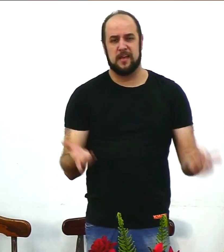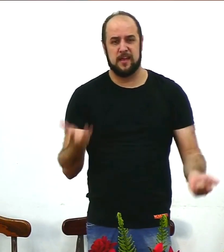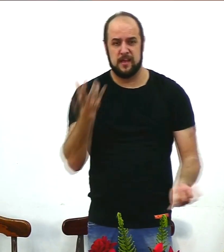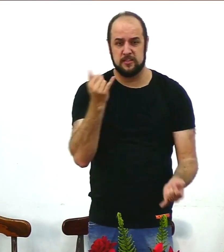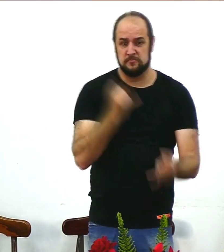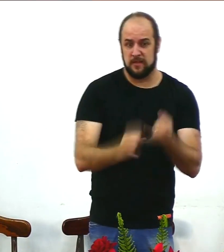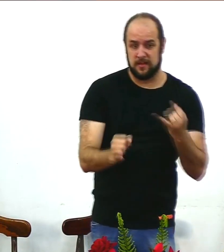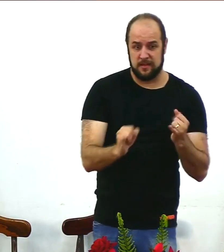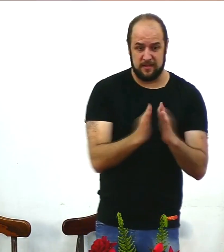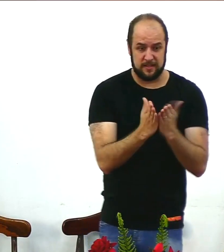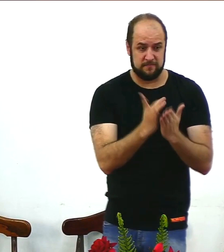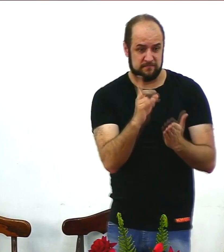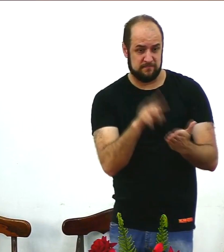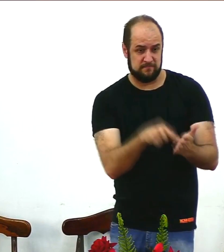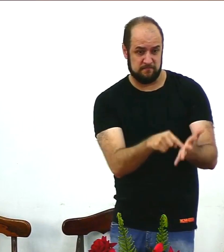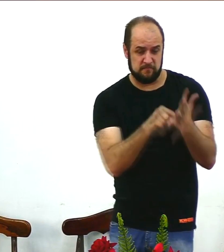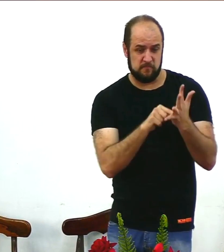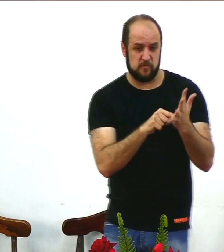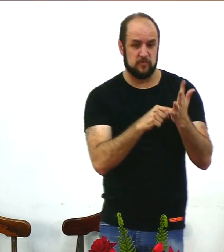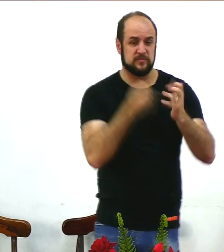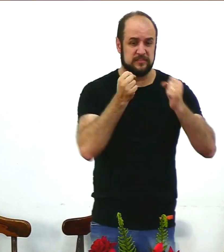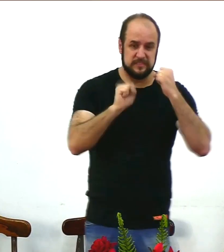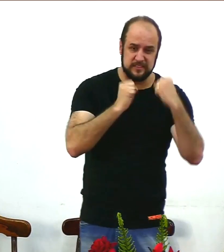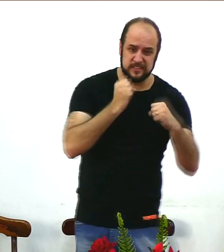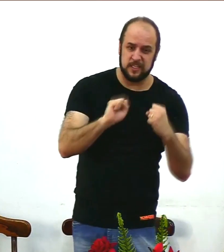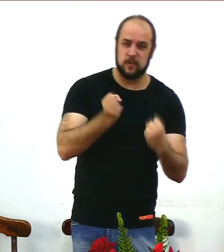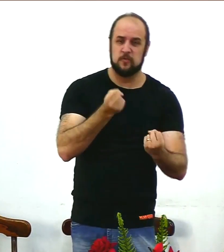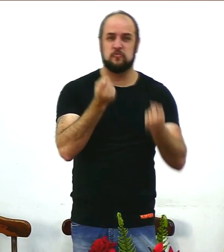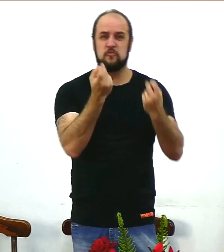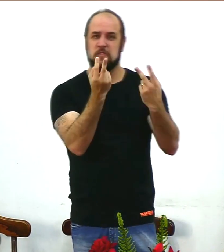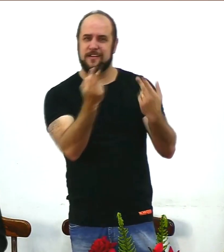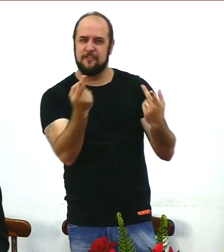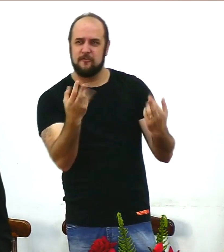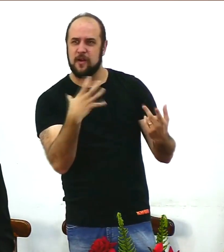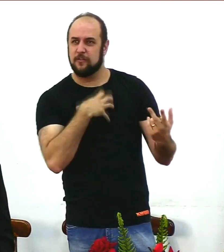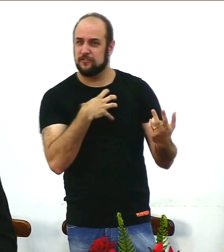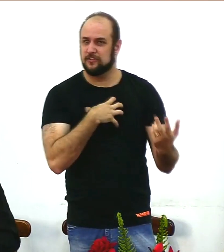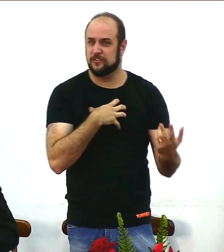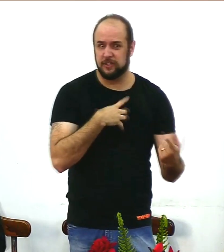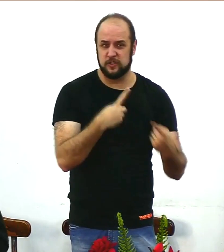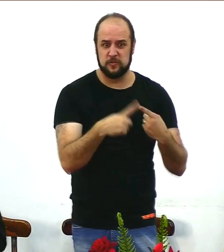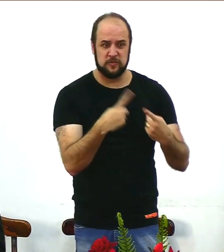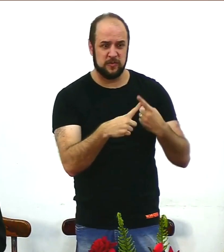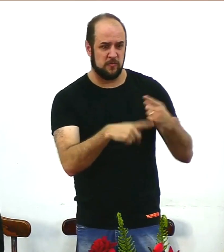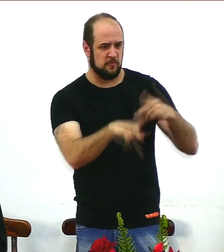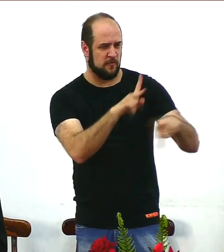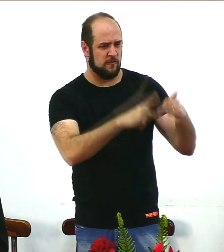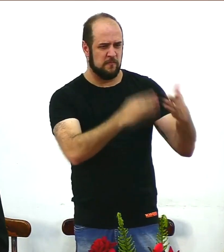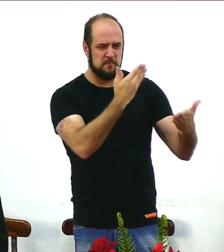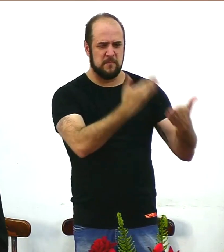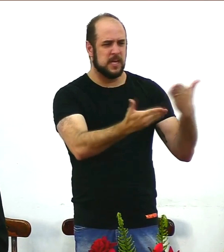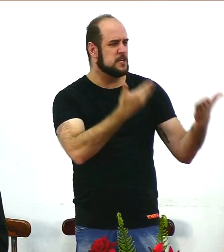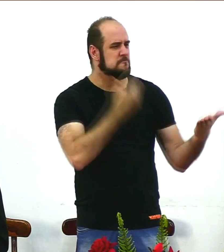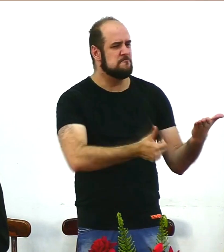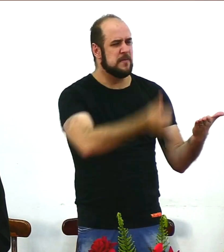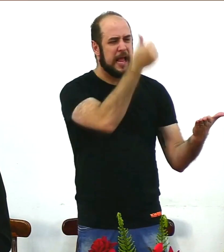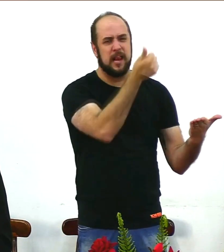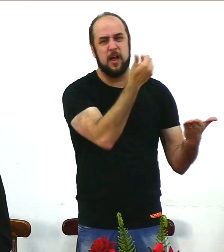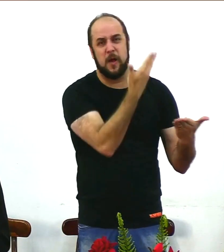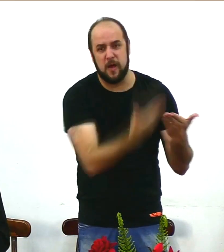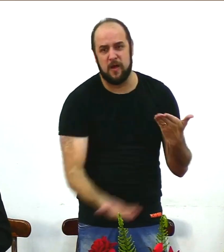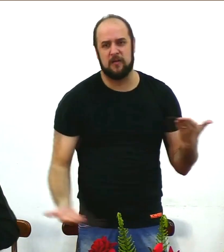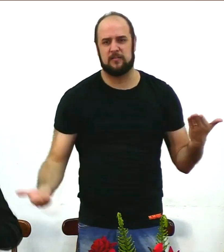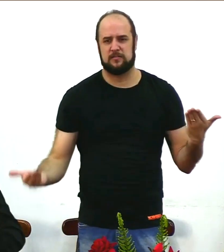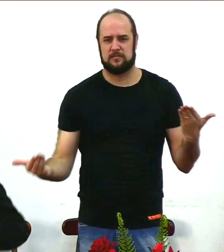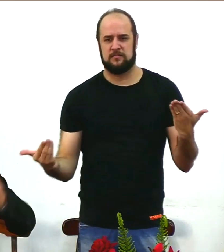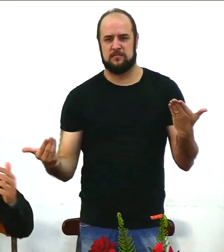ao Senhor, o testemunho público que se dá todas as vezes que se sai de casa com a família para adorar ao